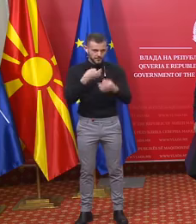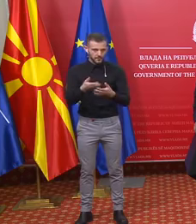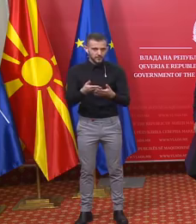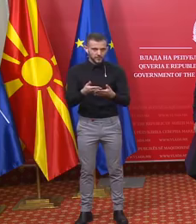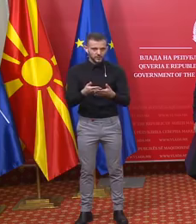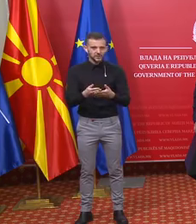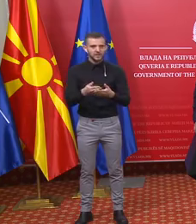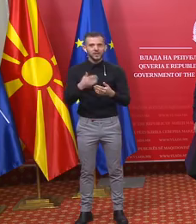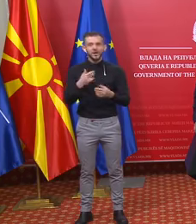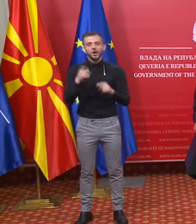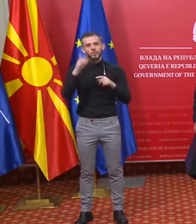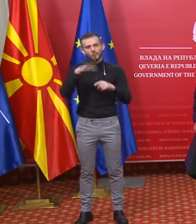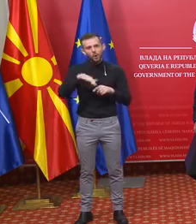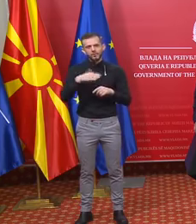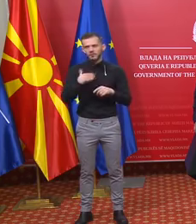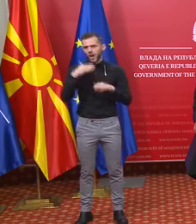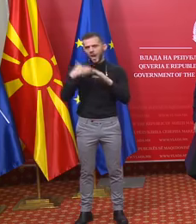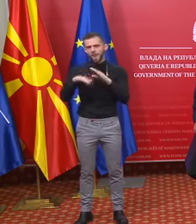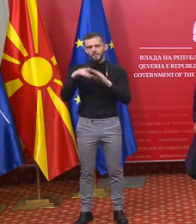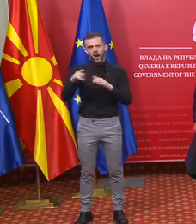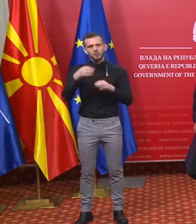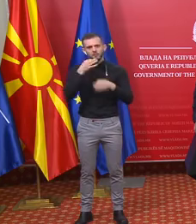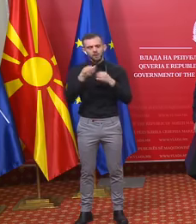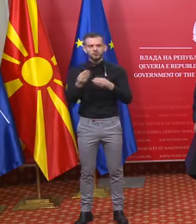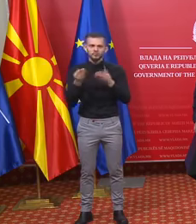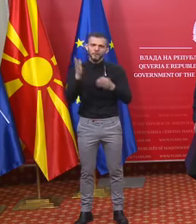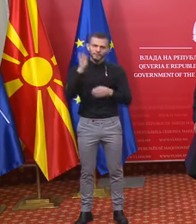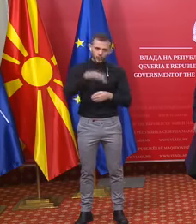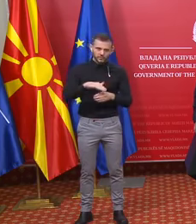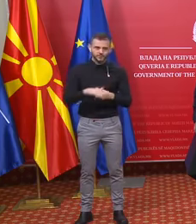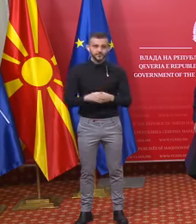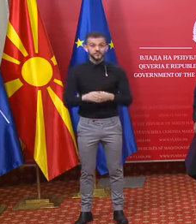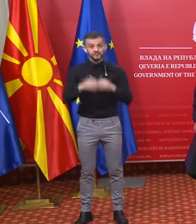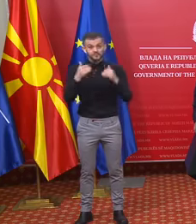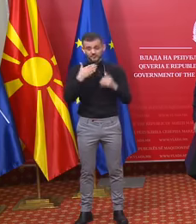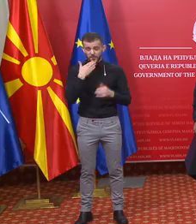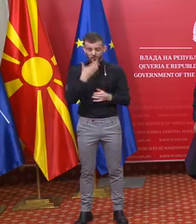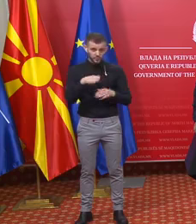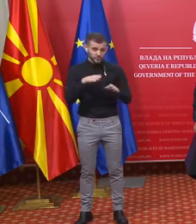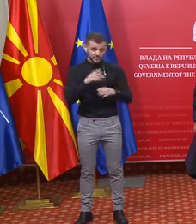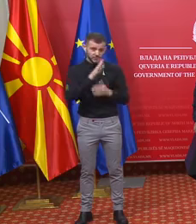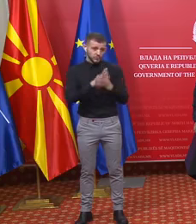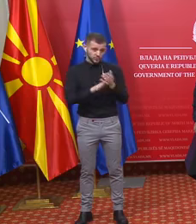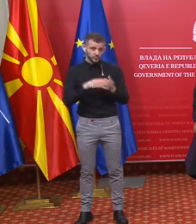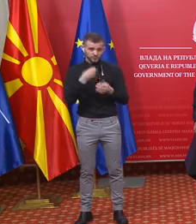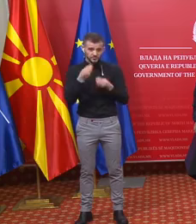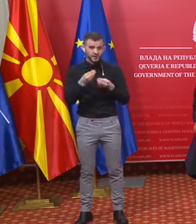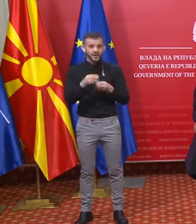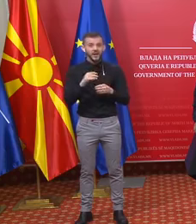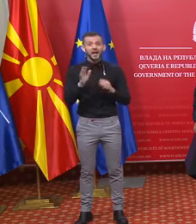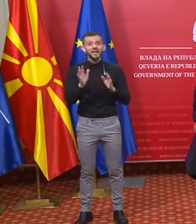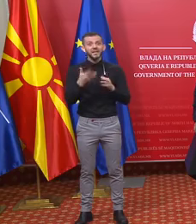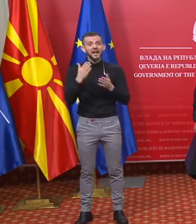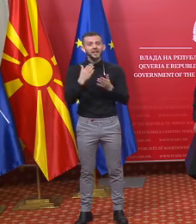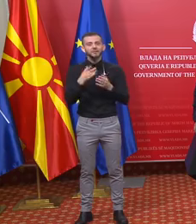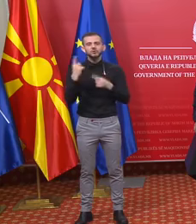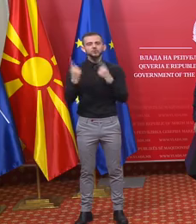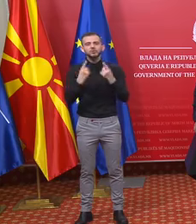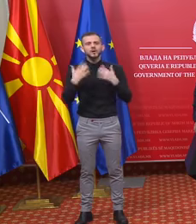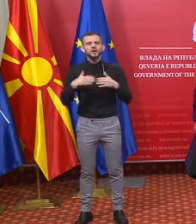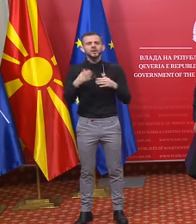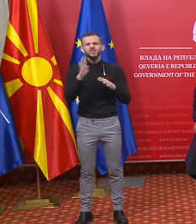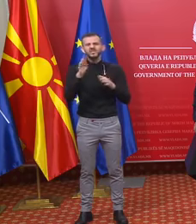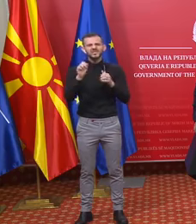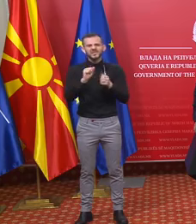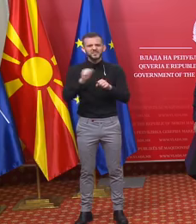во нашиот официален мејл, канал 5, повеле. Благодарам, министре. Дали се уште стабилна состојбата на 4-месечното